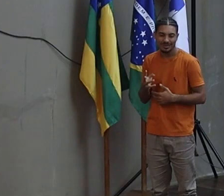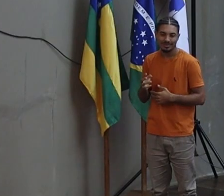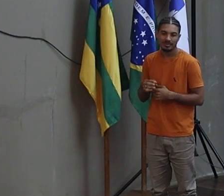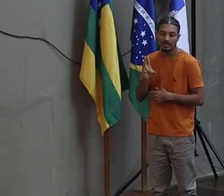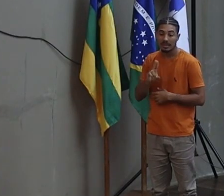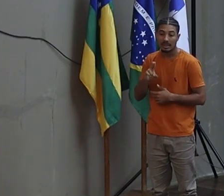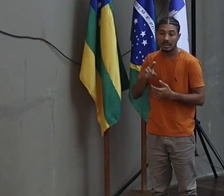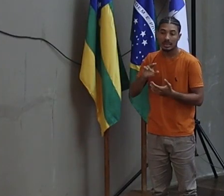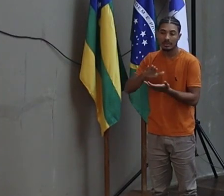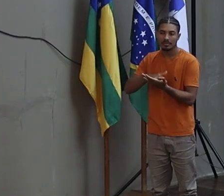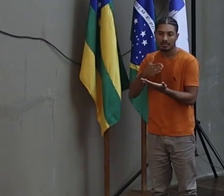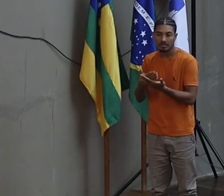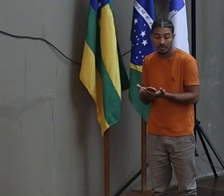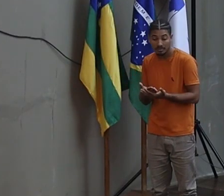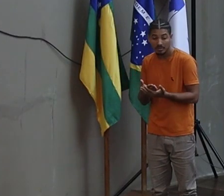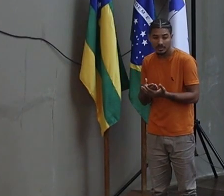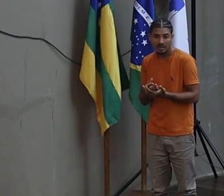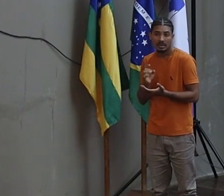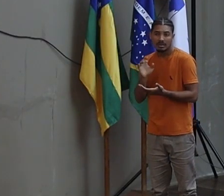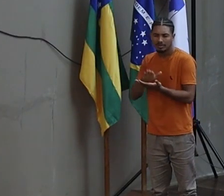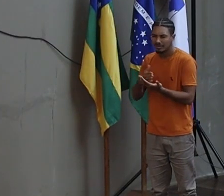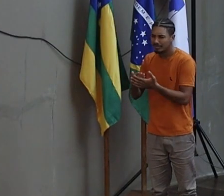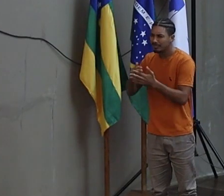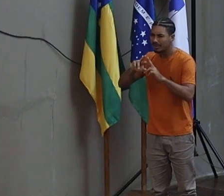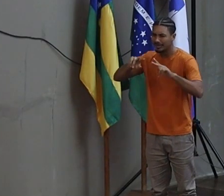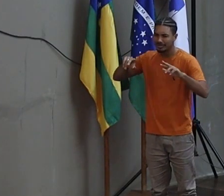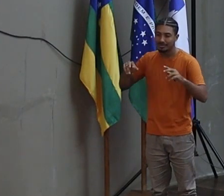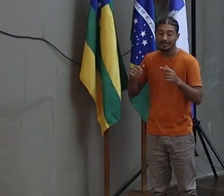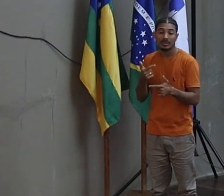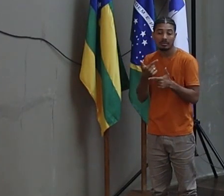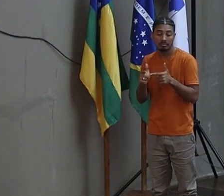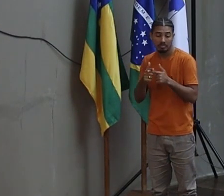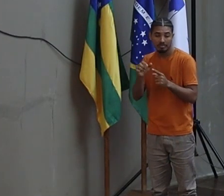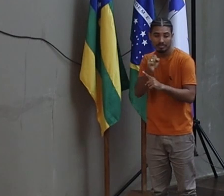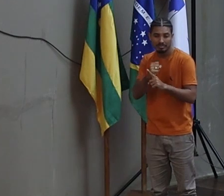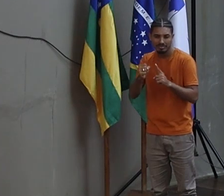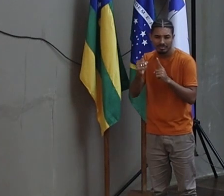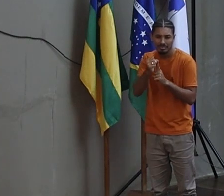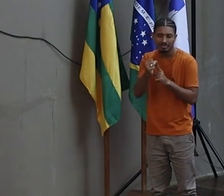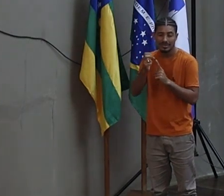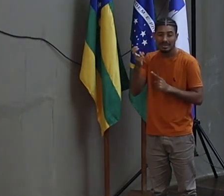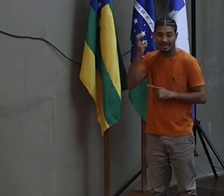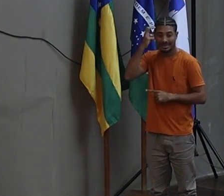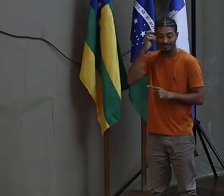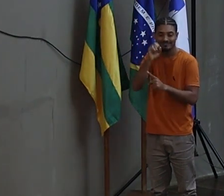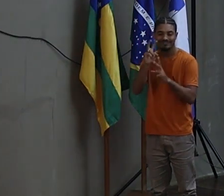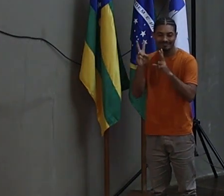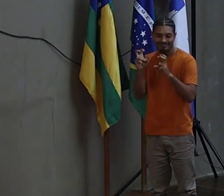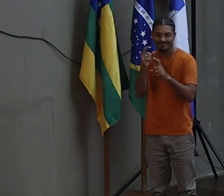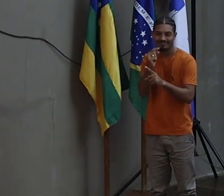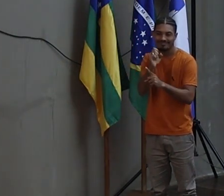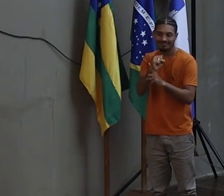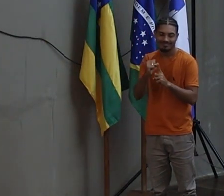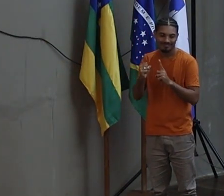apenas interpreta, né, são interpretações sobre problemas sociais, né, inteligibilidade sobre social, como